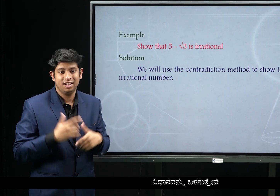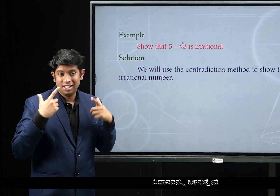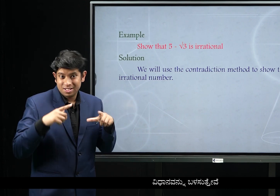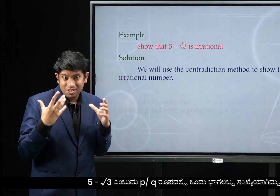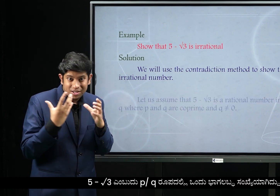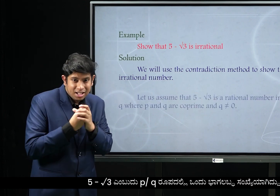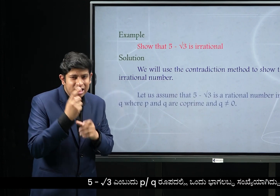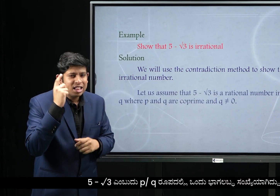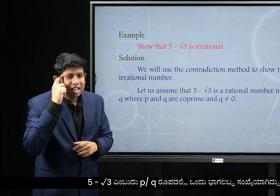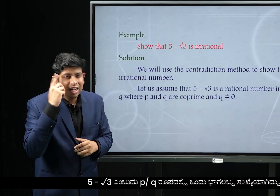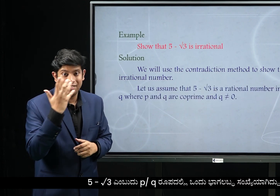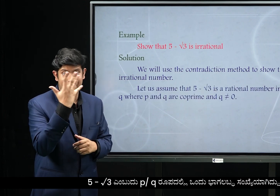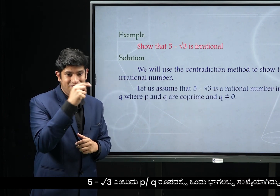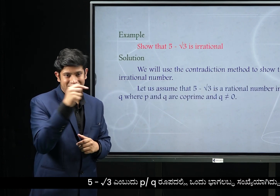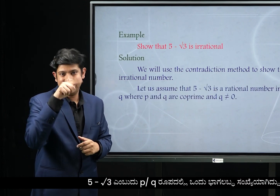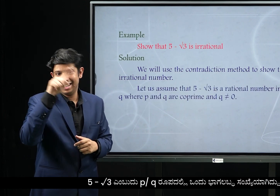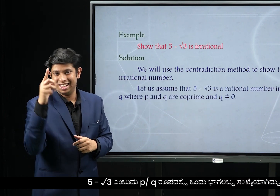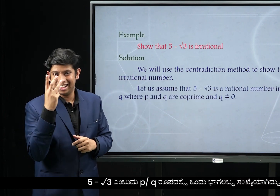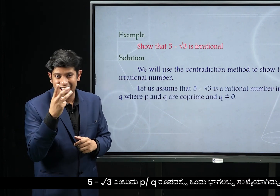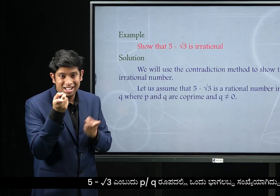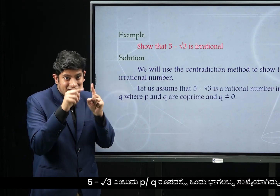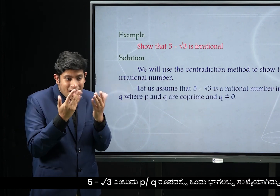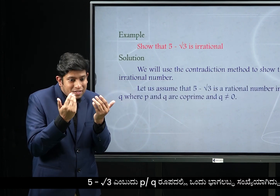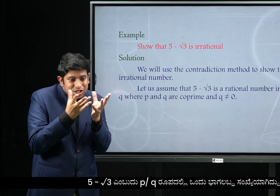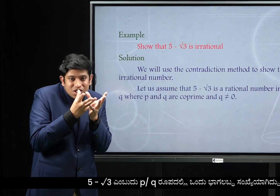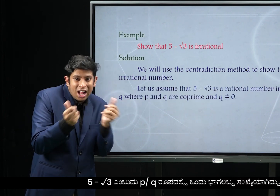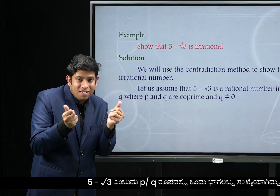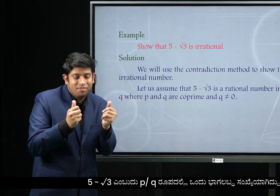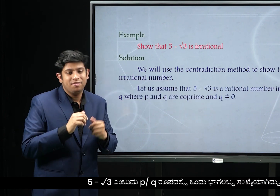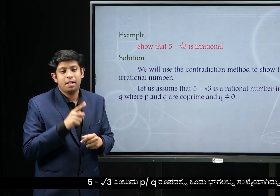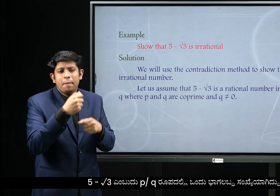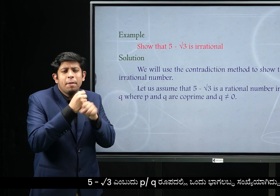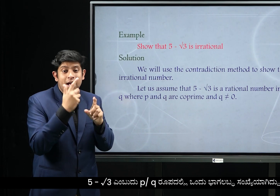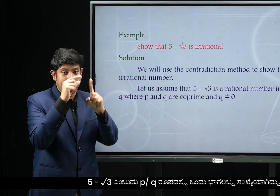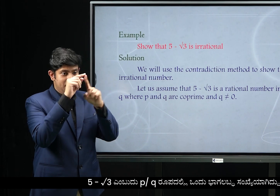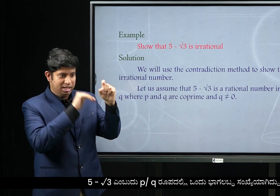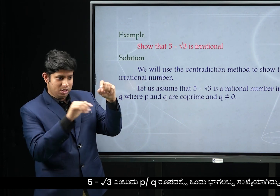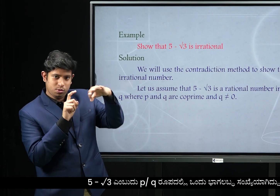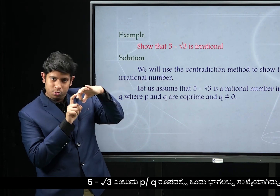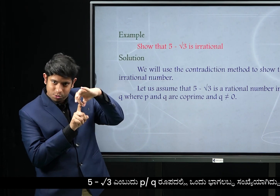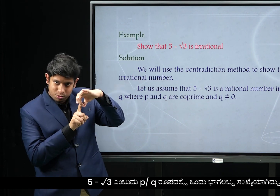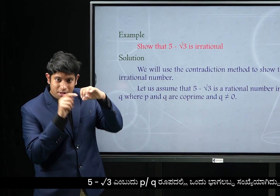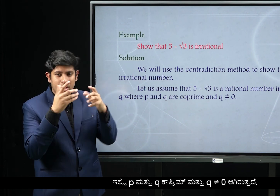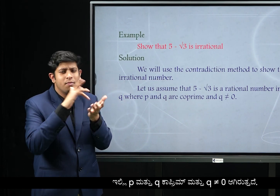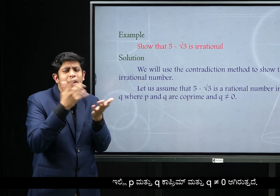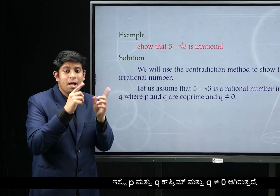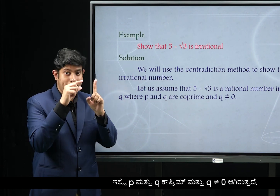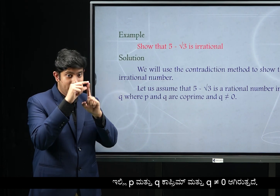ಬಳಸುತ್ತೇವೆ. 5 ಮೈನಸ್ ವರ್ಗಮೂಲ 3 ಎಂಬುದು P/Q ರೂಪದಲ್ಲಿ ಒಂದು ಭಾಗಲಬ್ಧ ಸಂಖ್ಯೆಯಾಗಿದ್ದು ಇಲ್ಲಿ P ಮತ್ತು